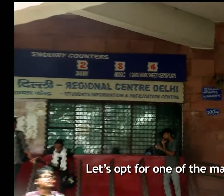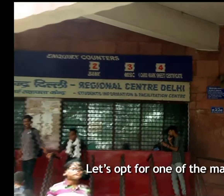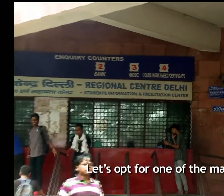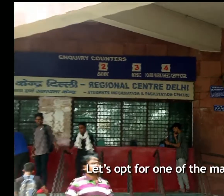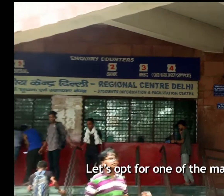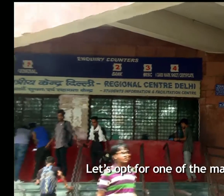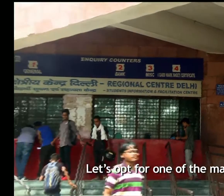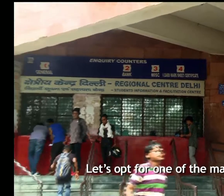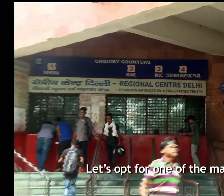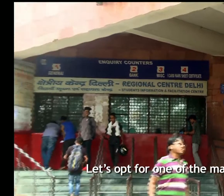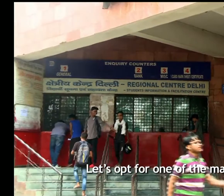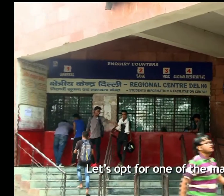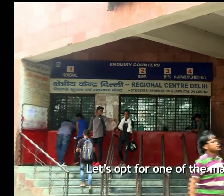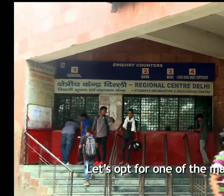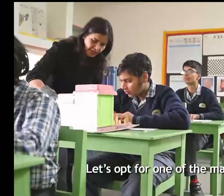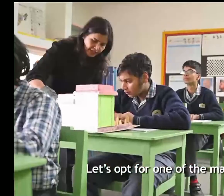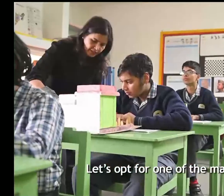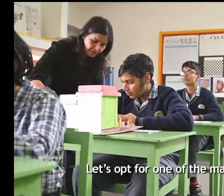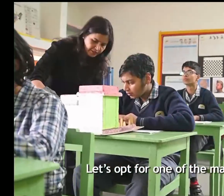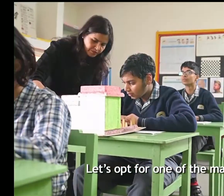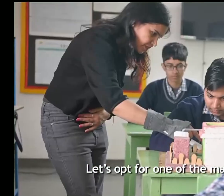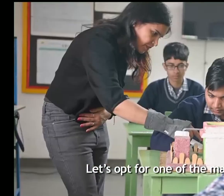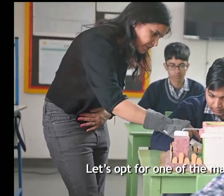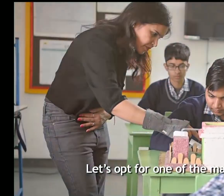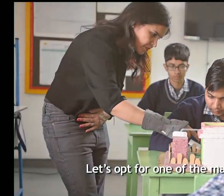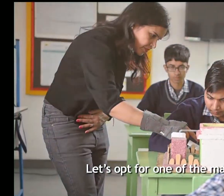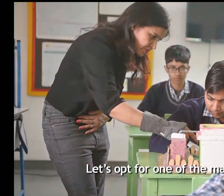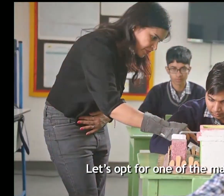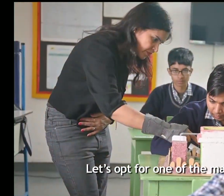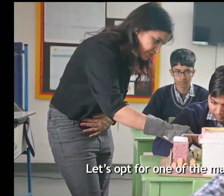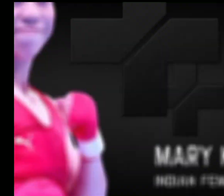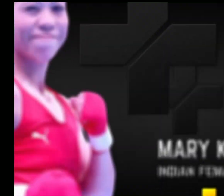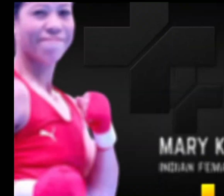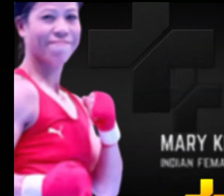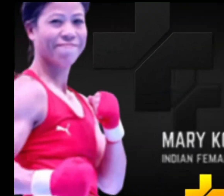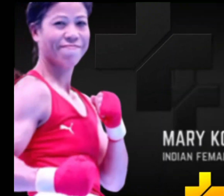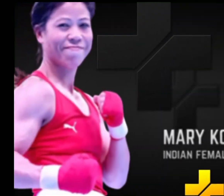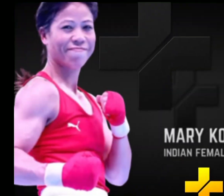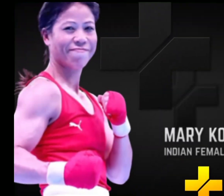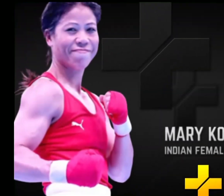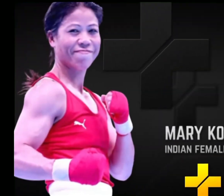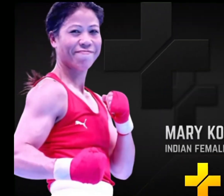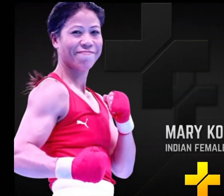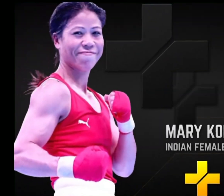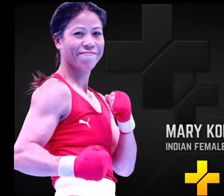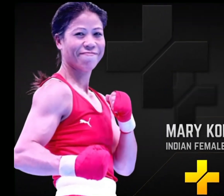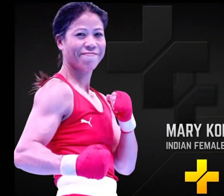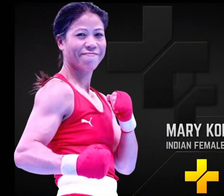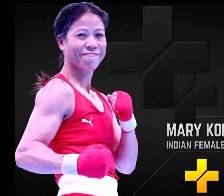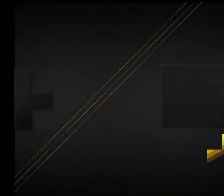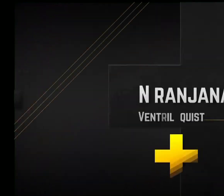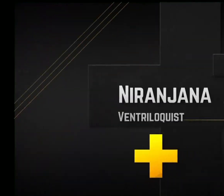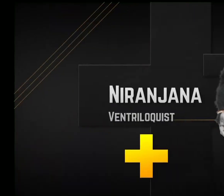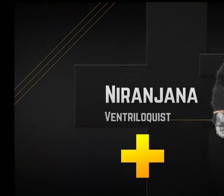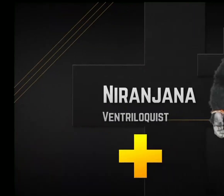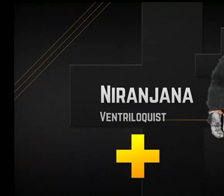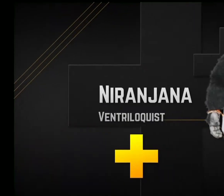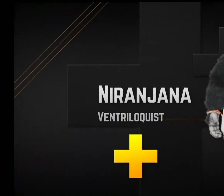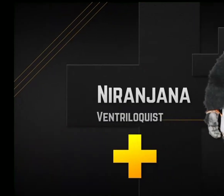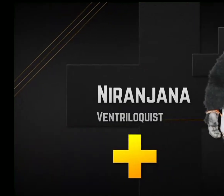मन चाहा केंद्र चुने हम, अपना दीपक स्वयं